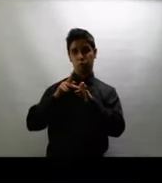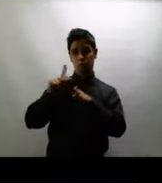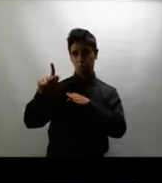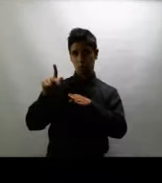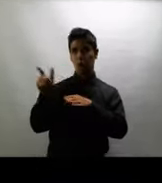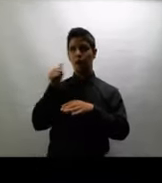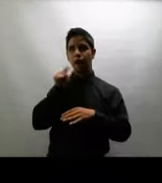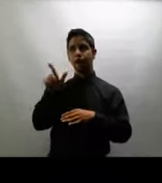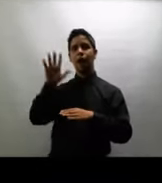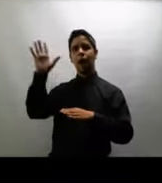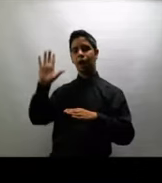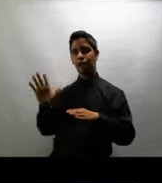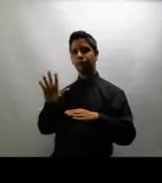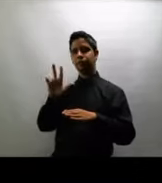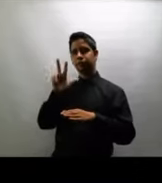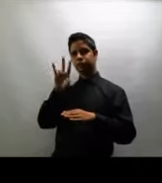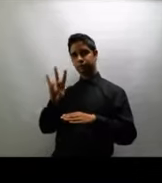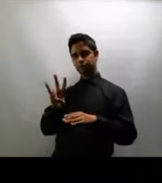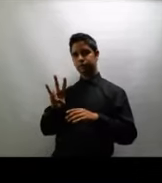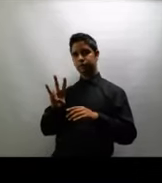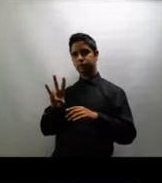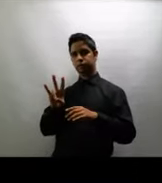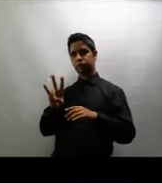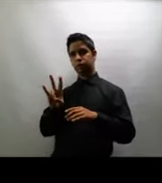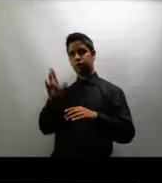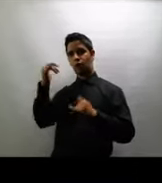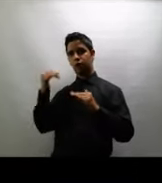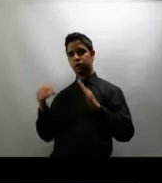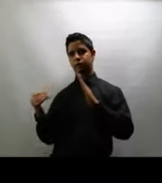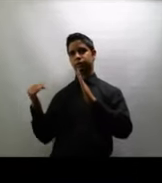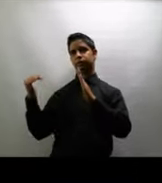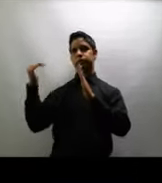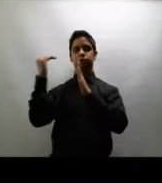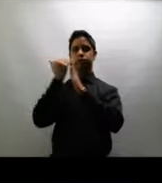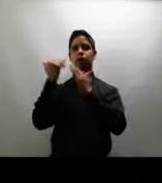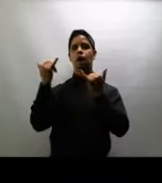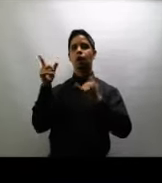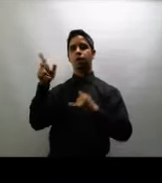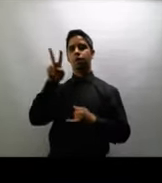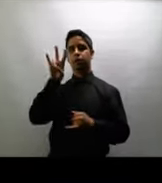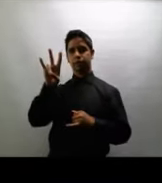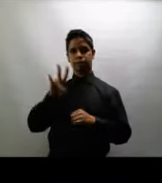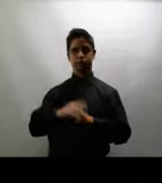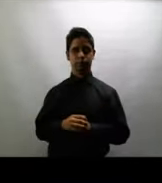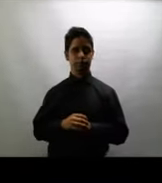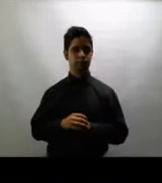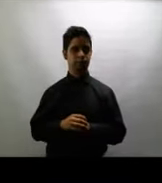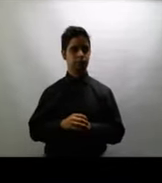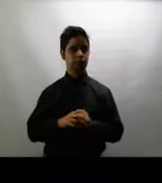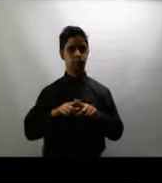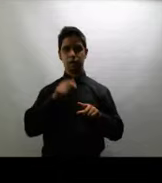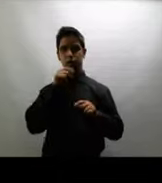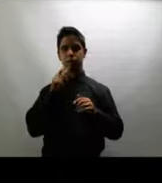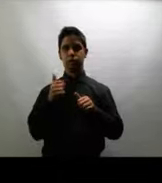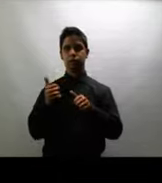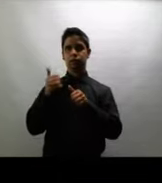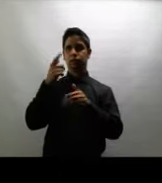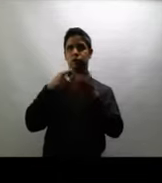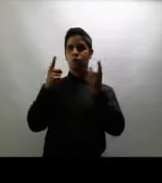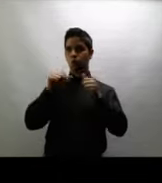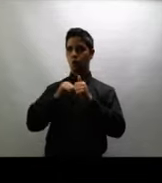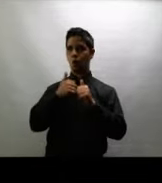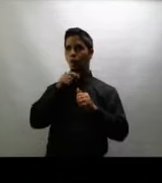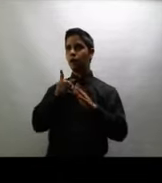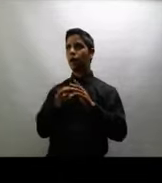mes era el 34 y pasó a 33 y de momento, 27. Sí. Tan. Se fue como que corriendo. Rápido, se van muriendo las tenistas. No,